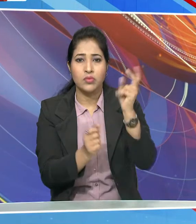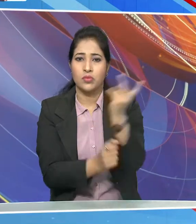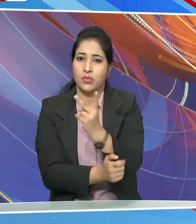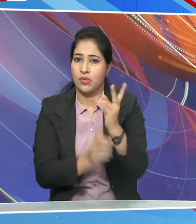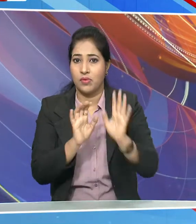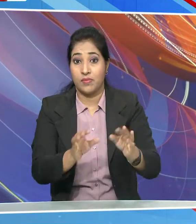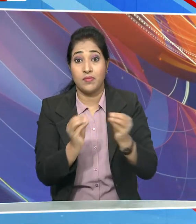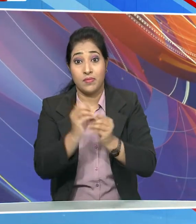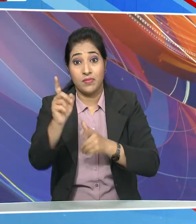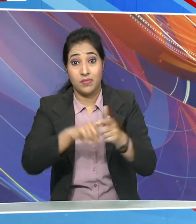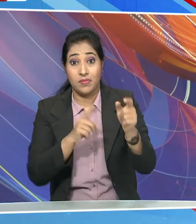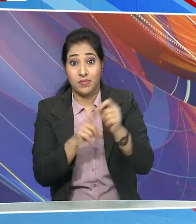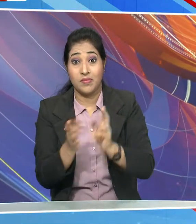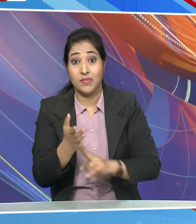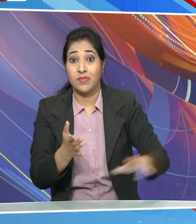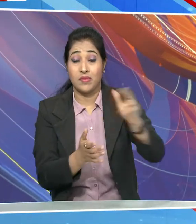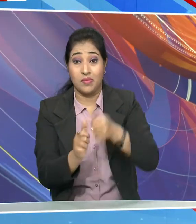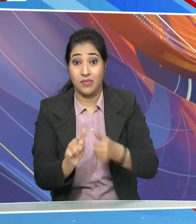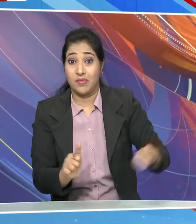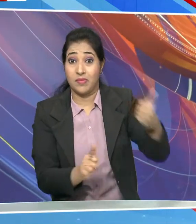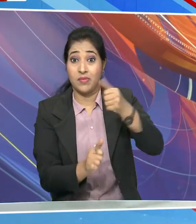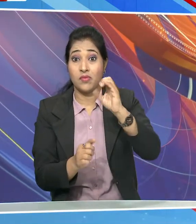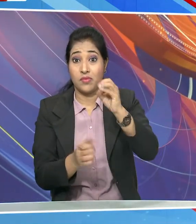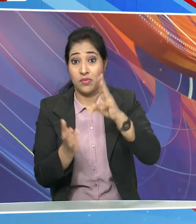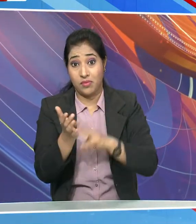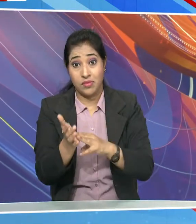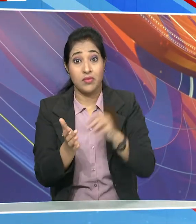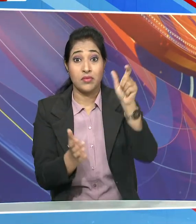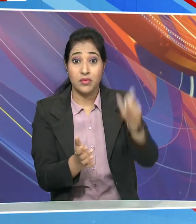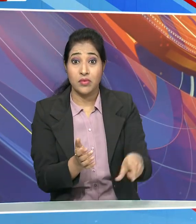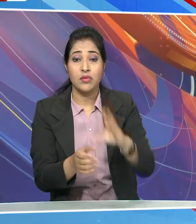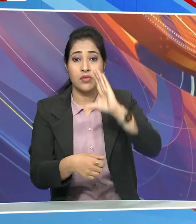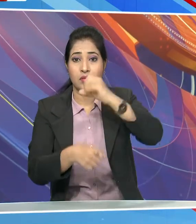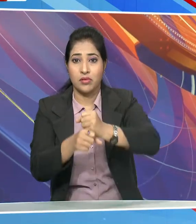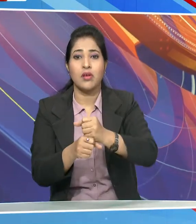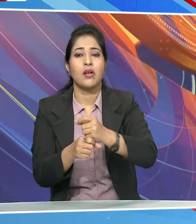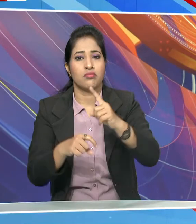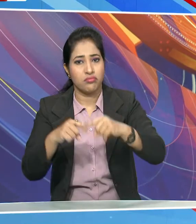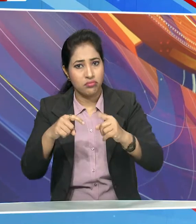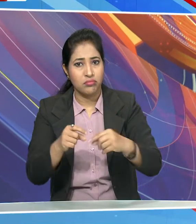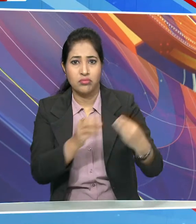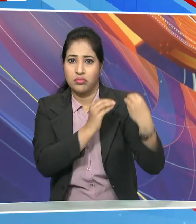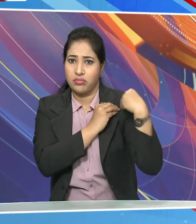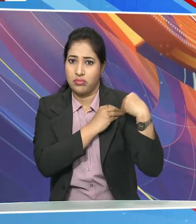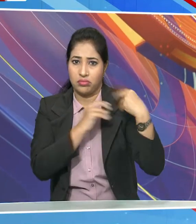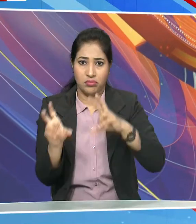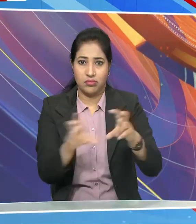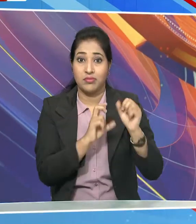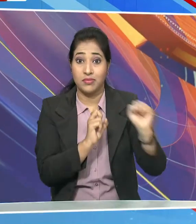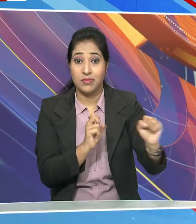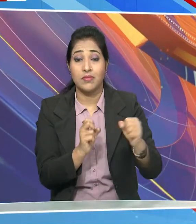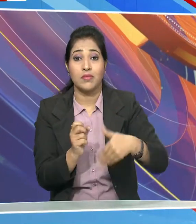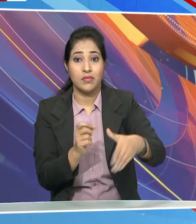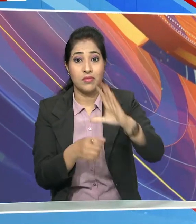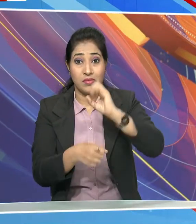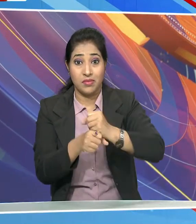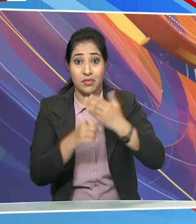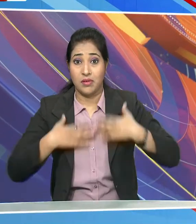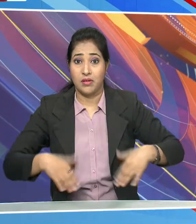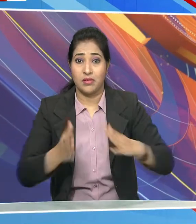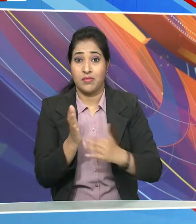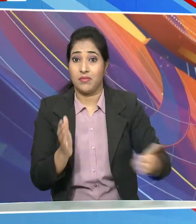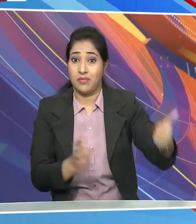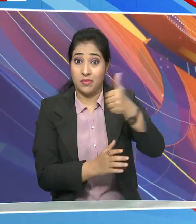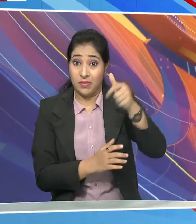वहीं बीजेपी के राष्ट्रीय उपाध्यक्ष ओम माथुर को छत्तीसगढ़ का चुनाव प्रभारी नियुक्त किया गया है जबकि केंद्रीय स्वास्थ्य मंत्री